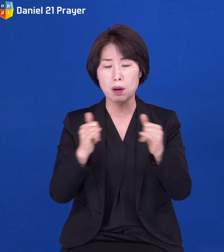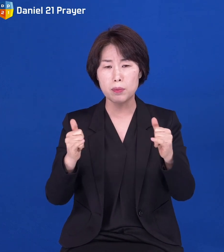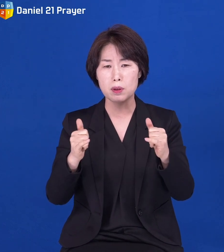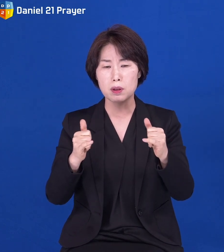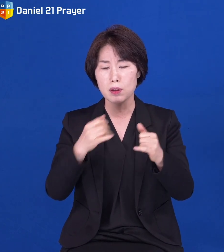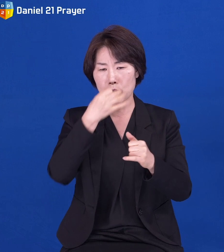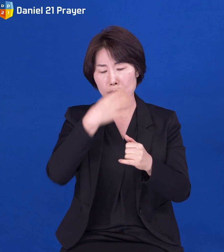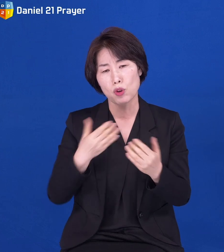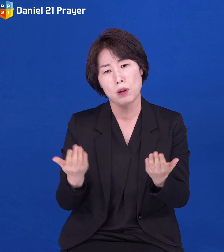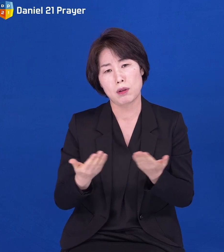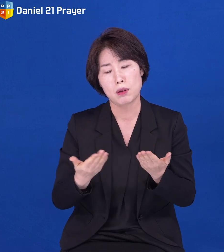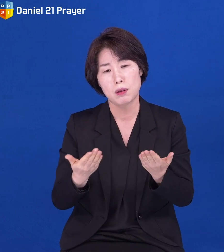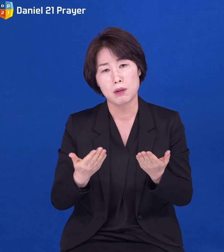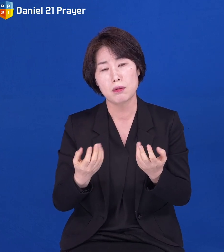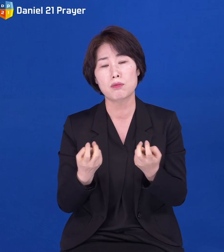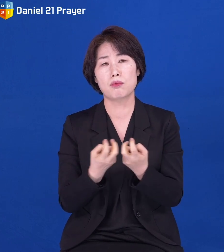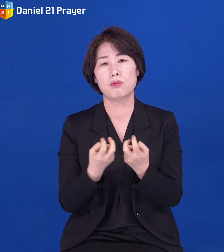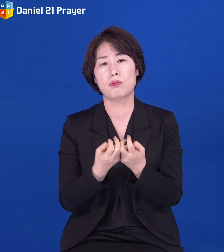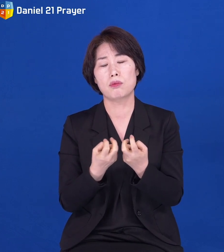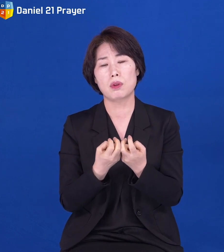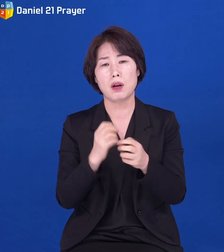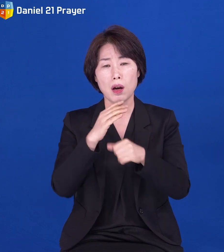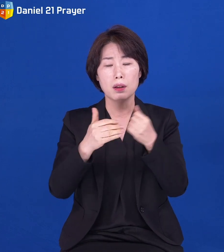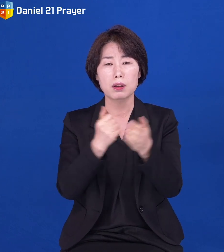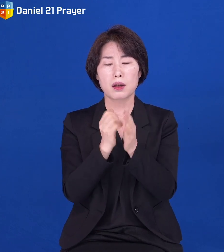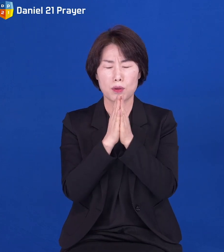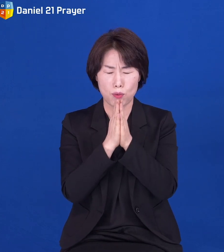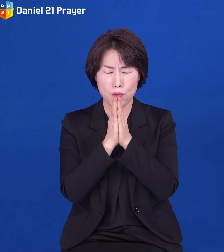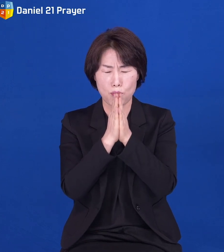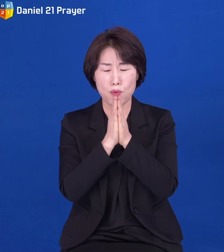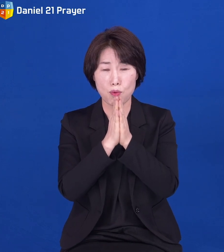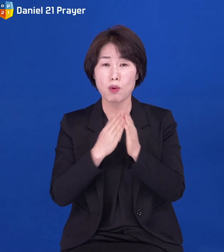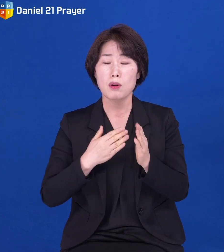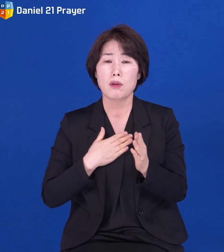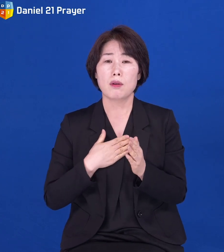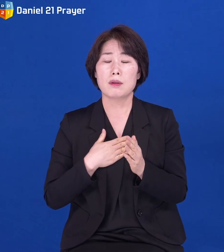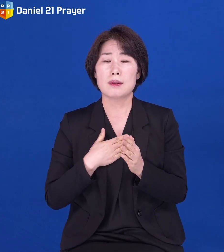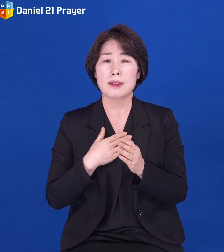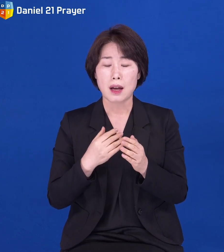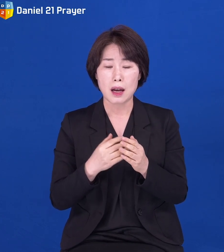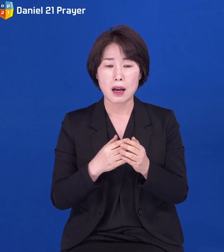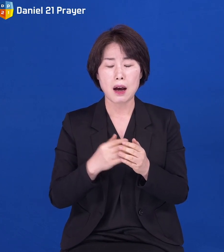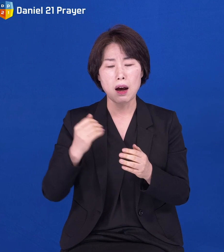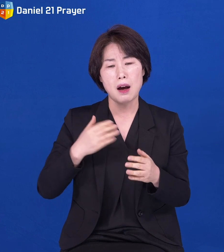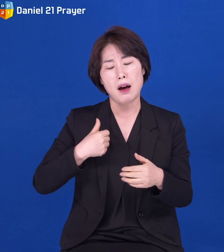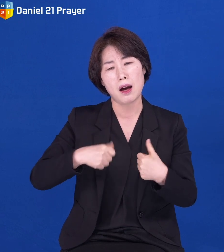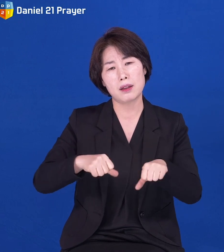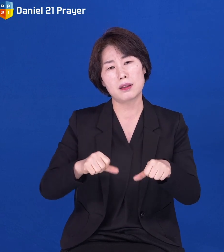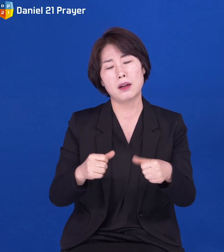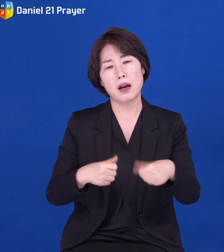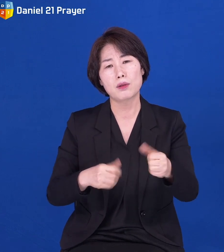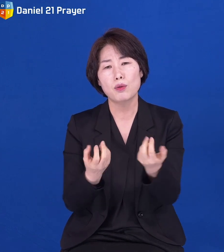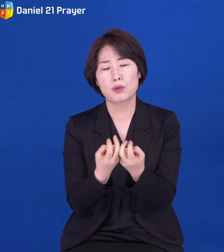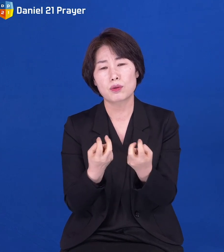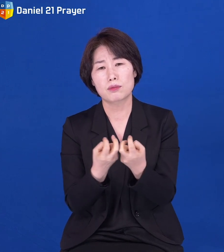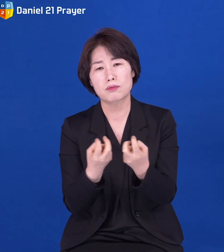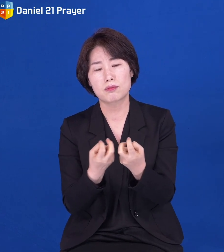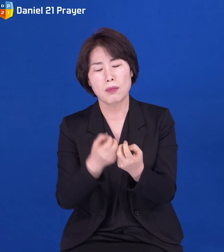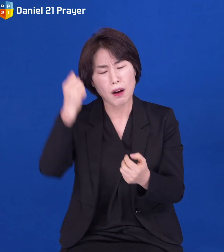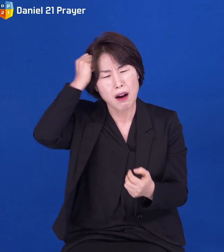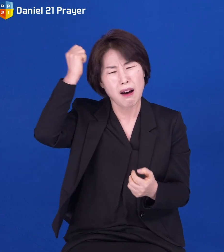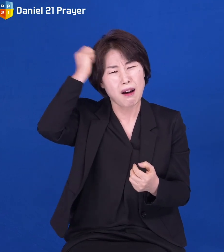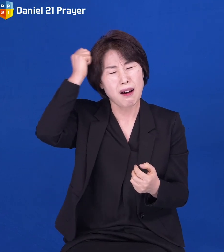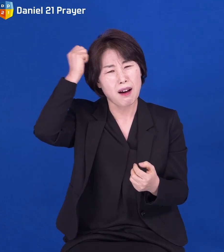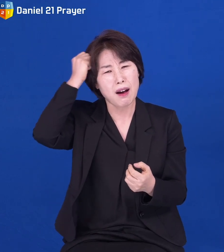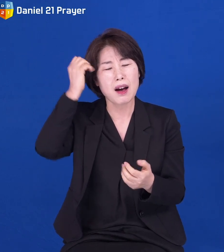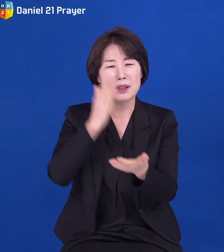거예요. 그래서 막 하나님한테 막 기도를 막 열심히 하고, 순간순간 막 아이가 머리를 때리는데 그거 카메라를 다 찍고 있는데 이런 모습 처음으로